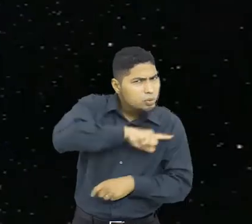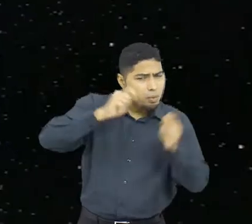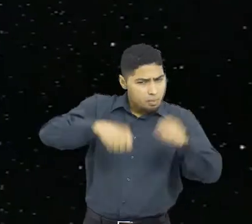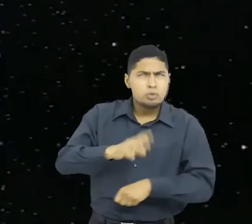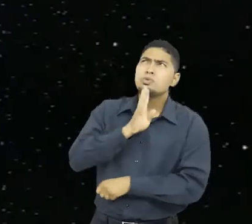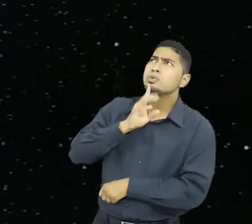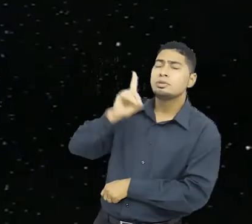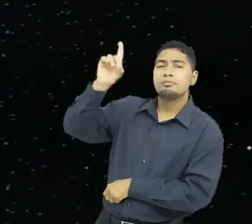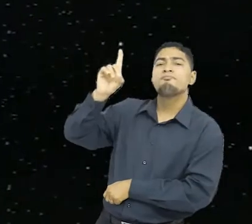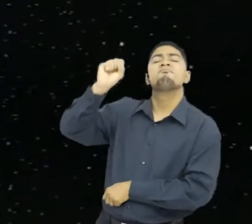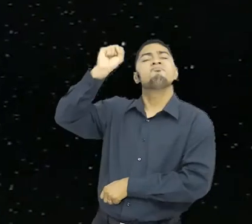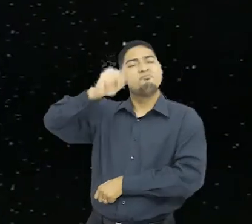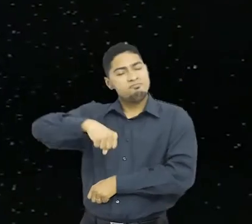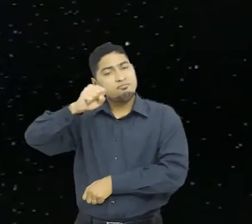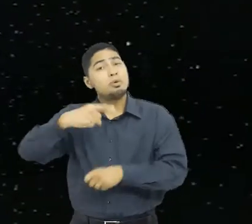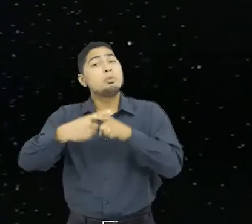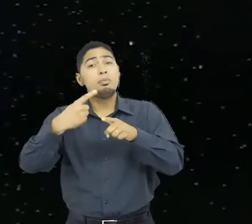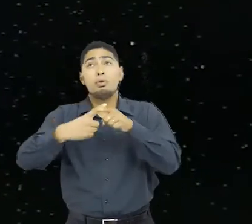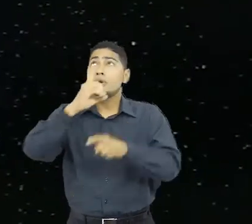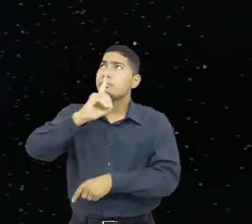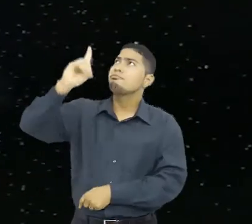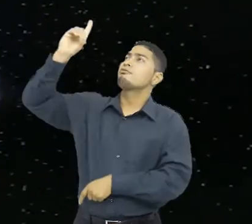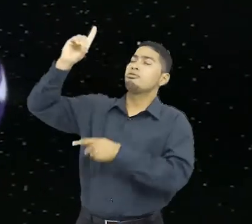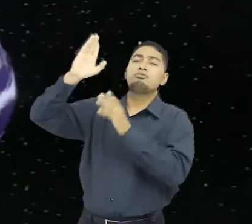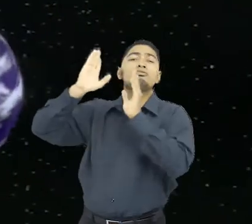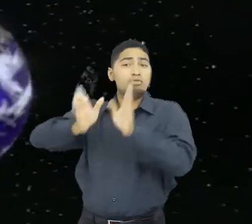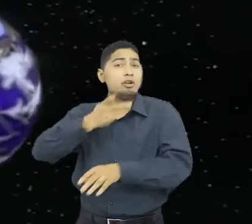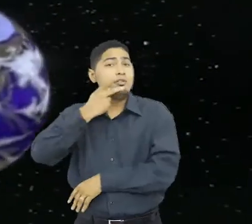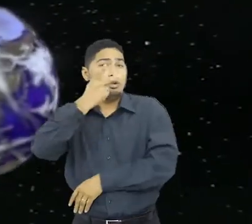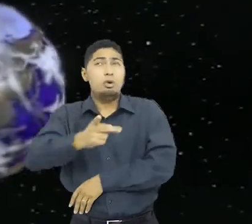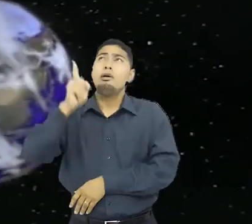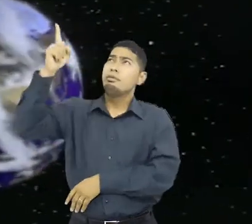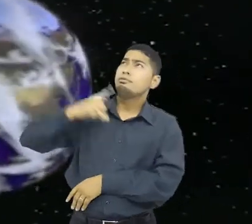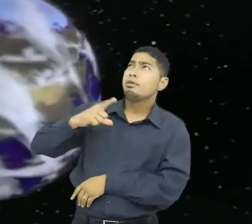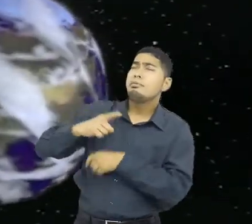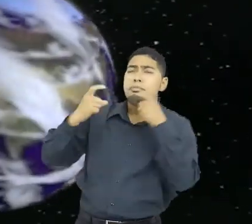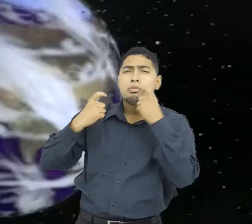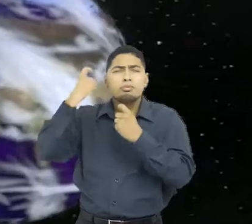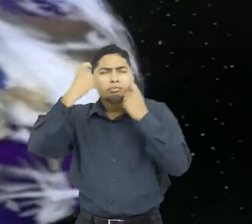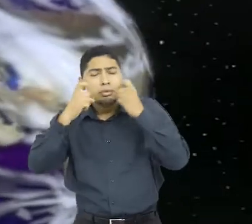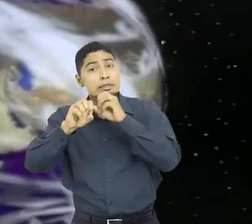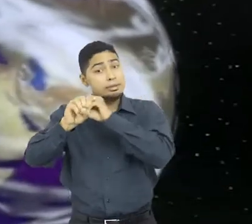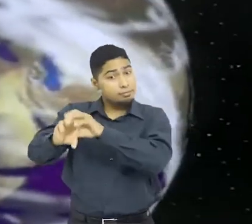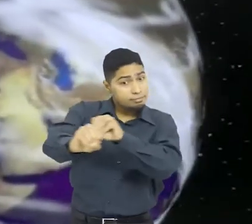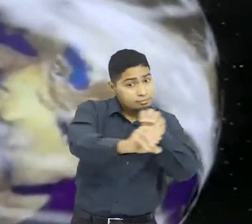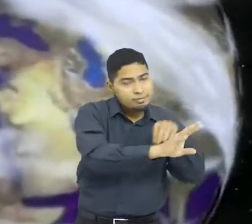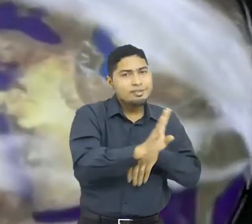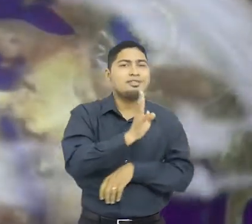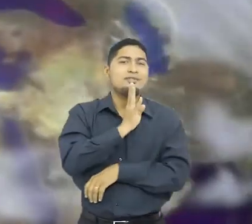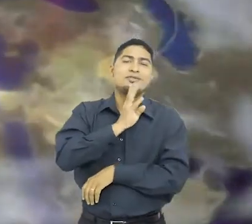conhecê-lo? Sim, porque Deus falou. Ele se importa conosco e nos ensina a conhecê-lo. Há